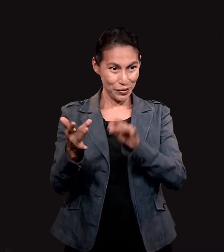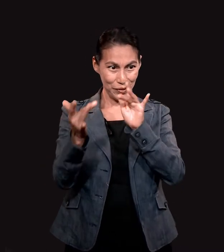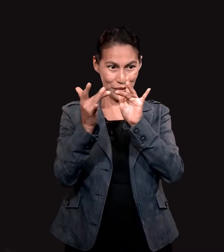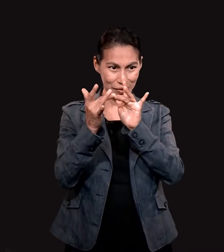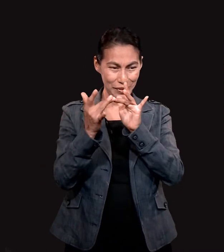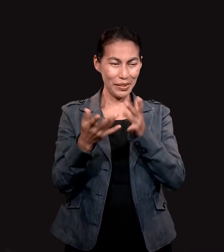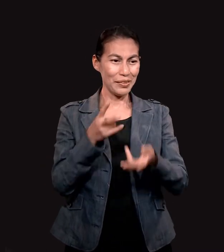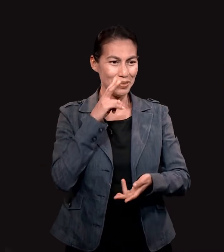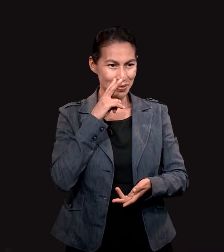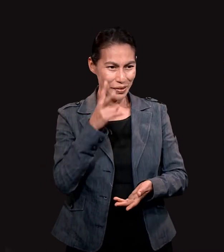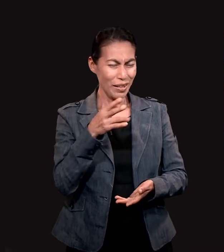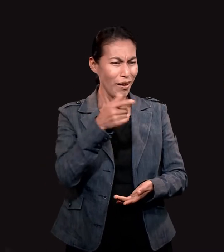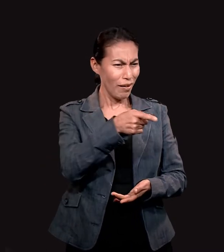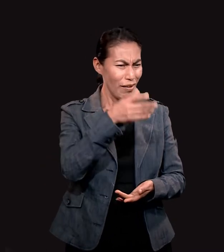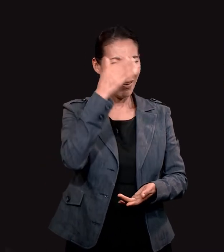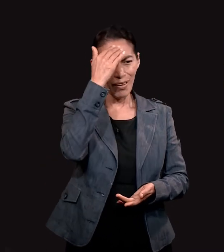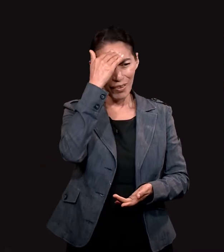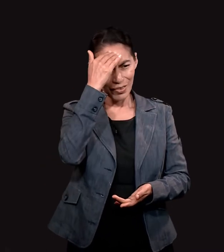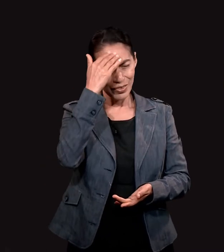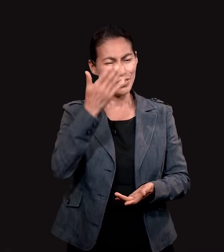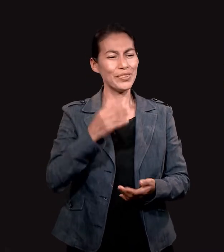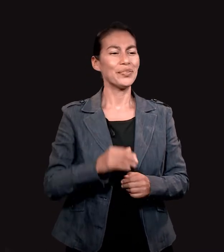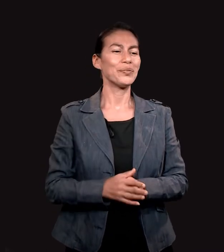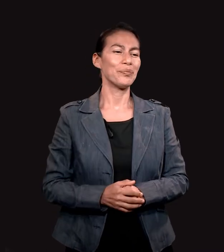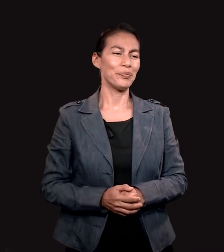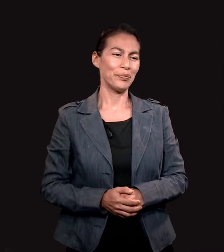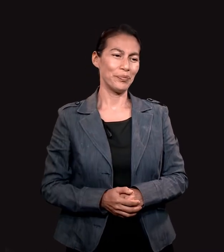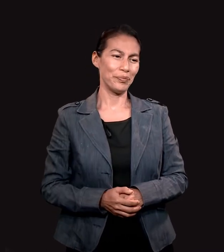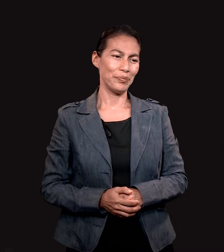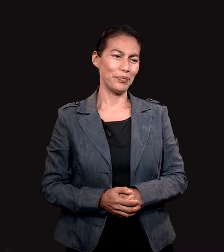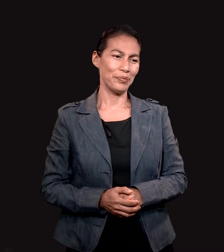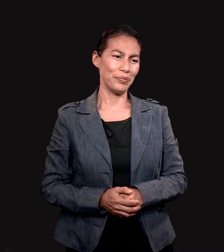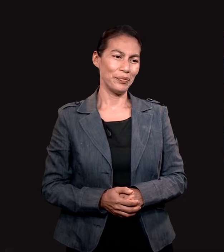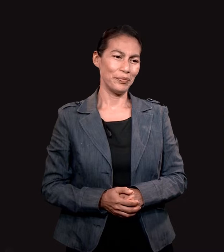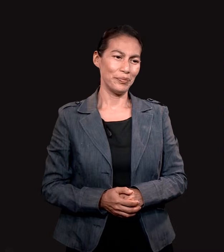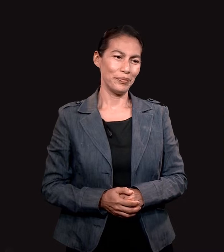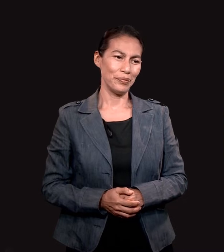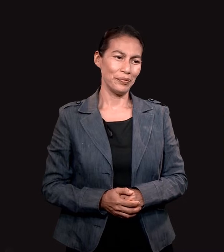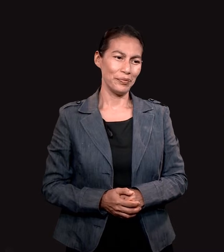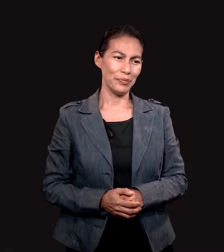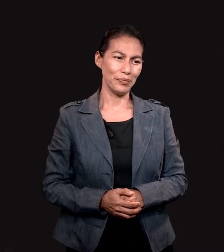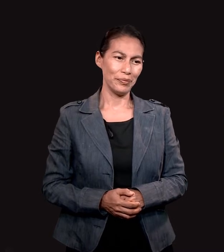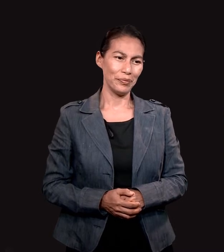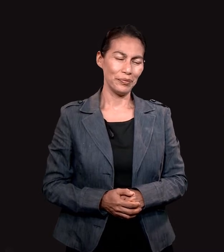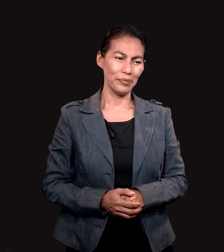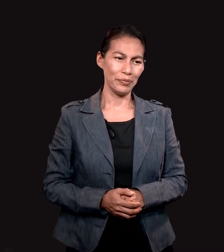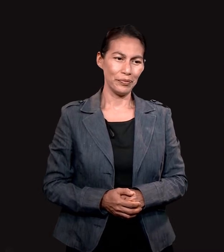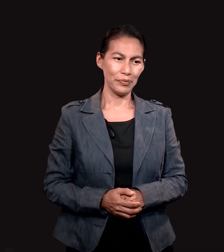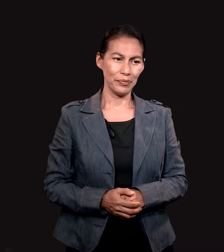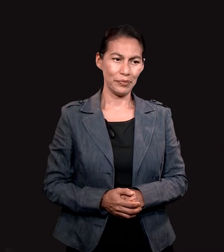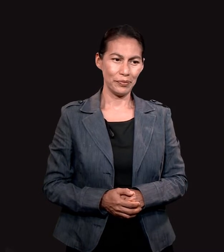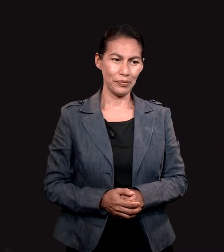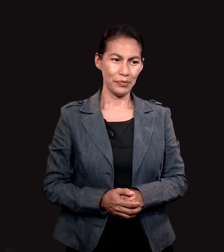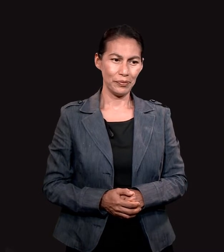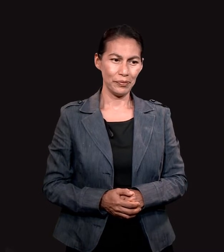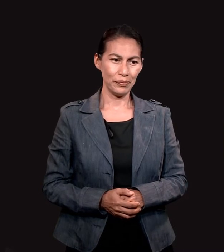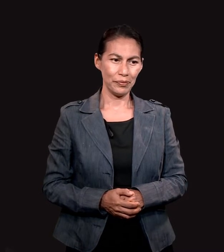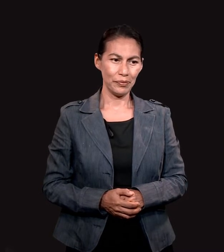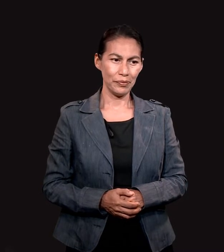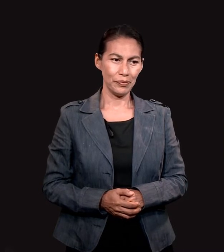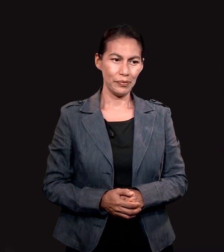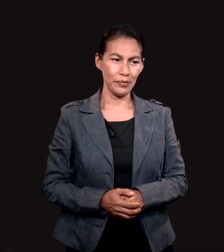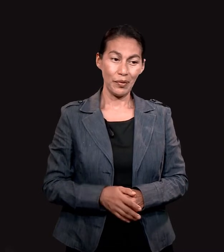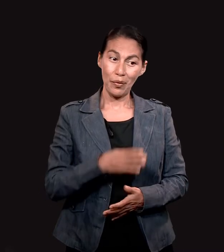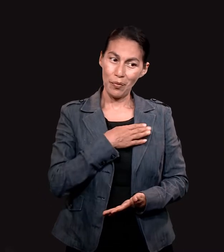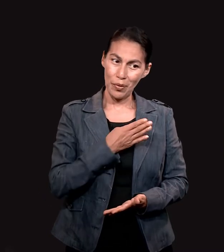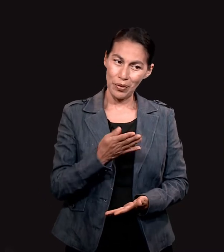televidentes y los amigos que están mirando en sus pantallas puedan identificarlos o familiarizarse con